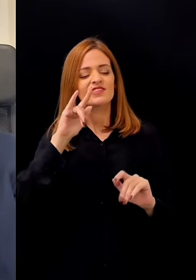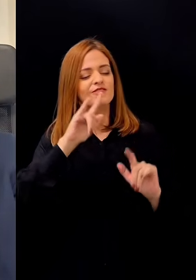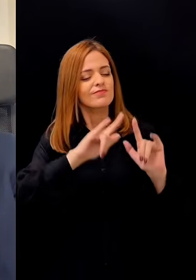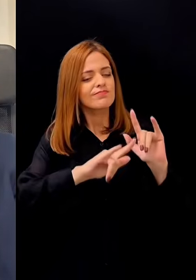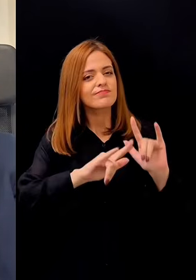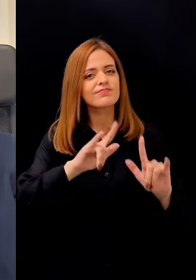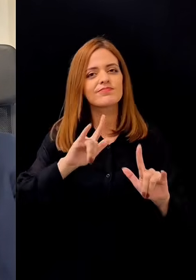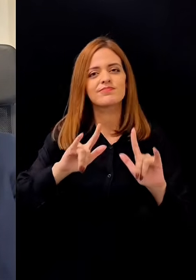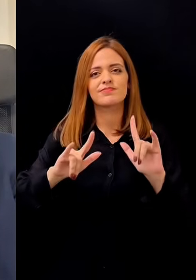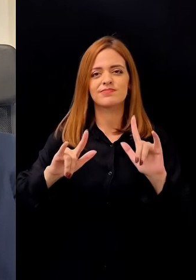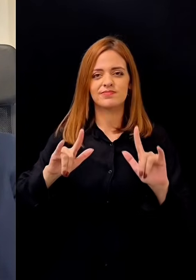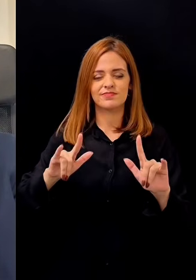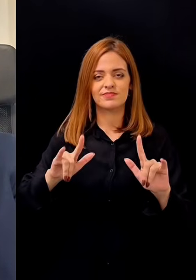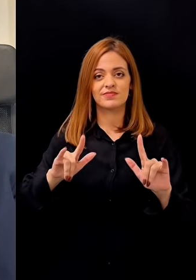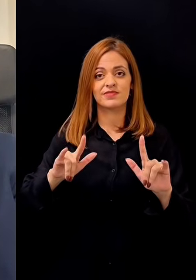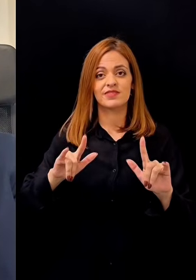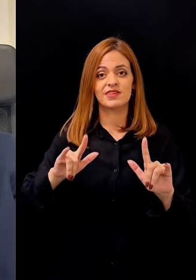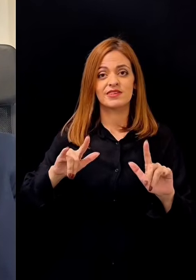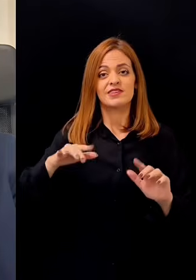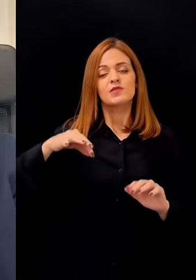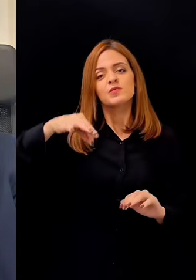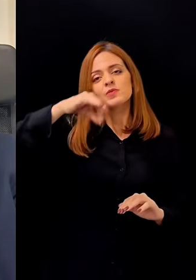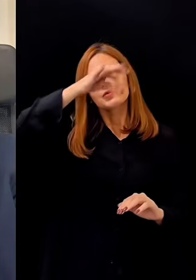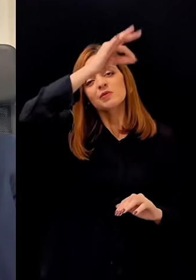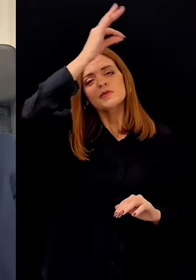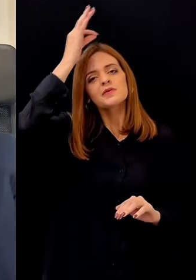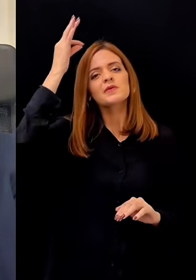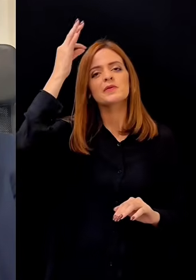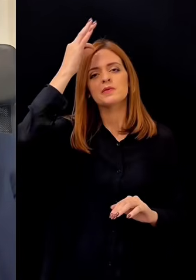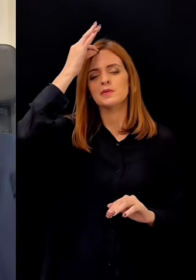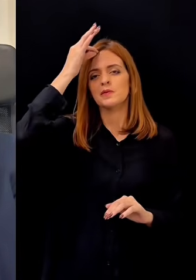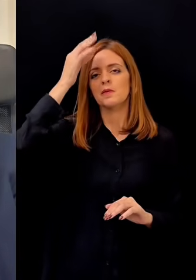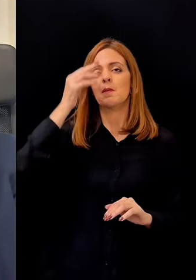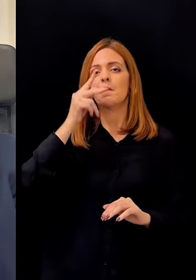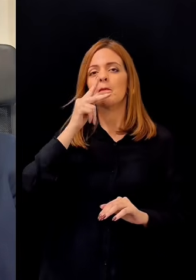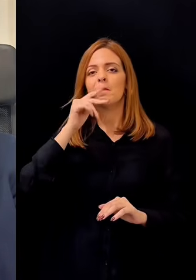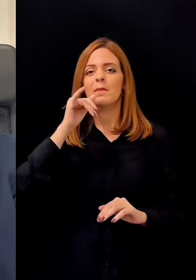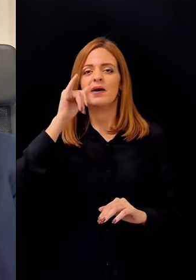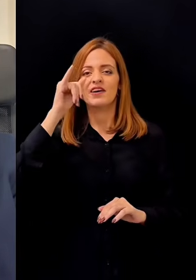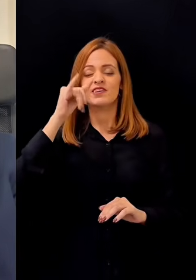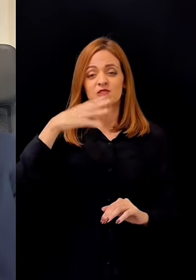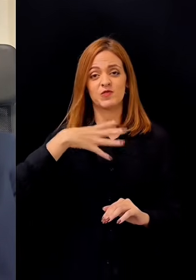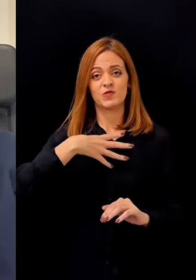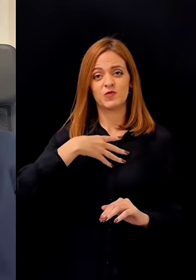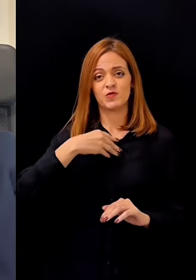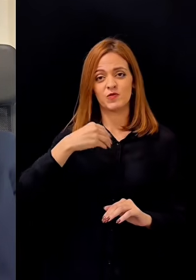que o Espírito do Pai, do Filho,